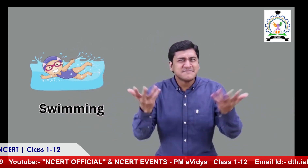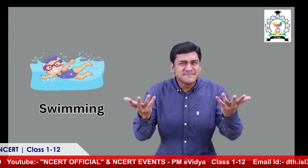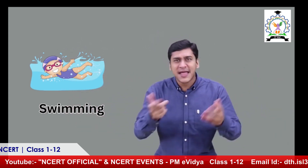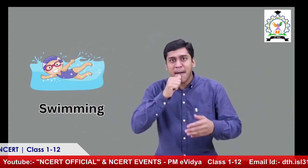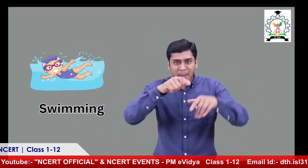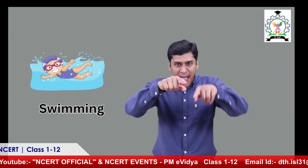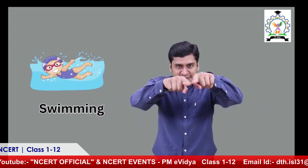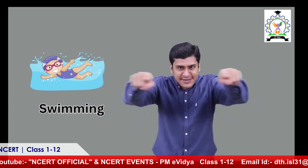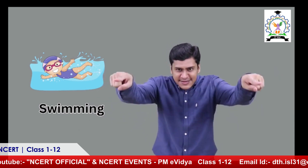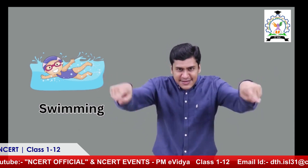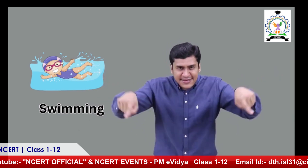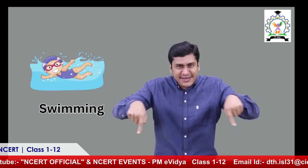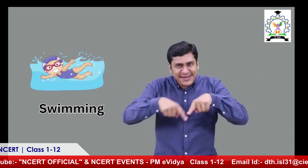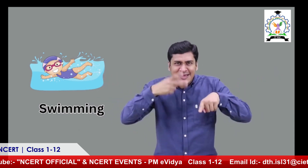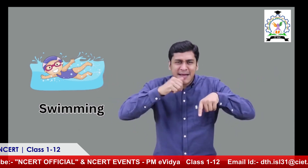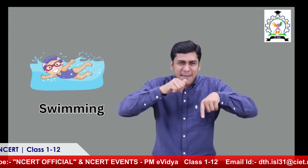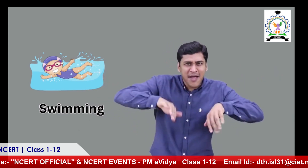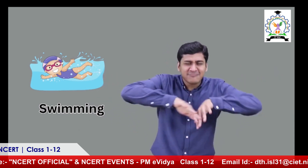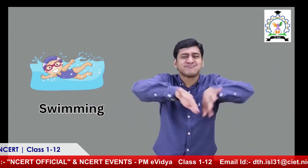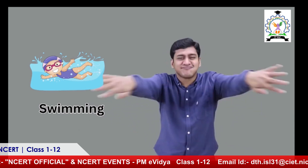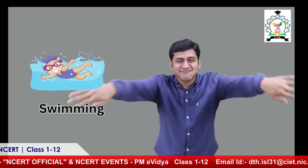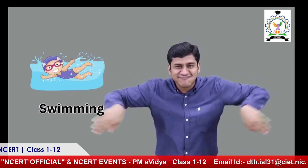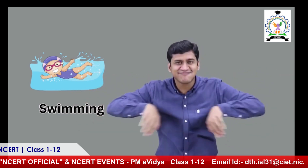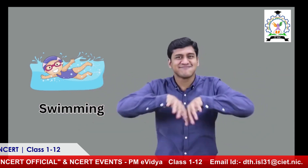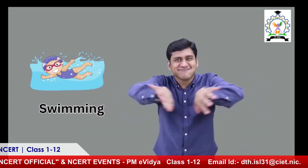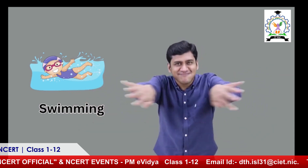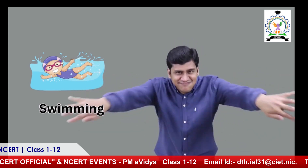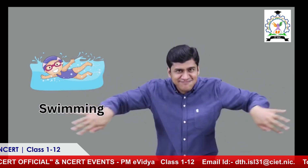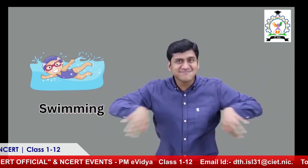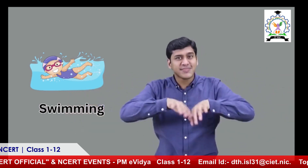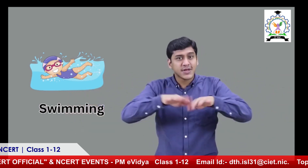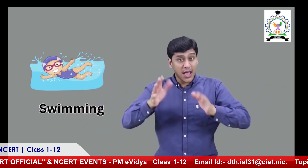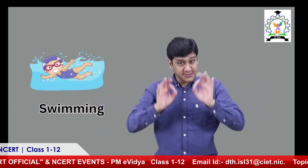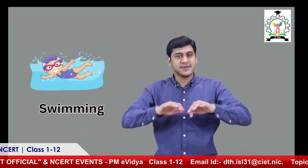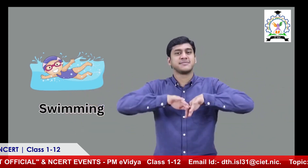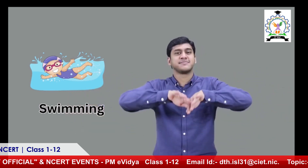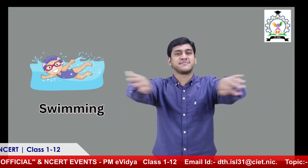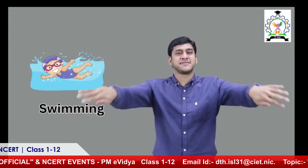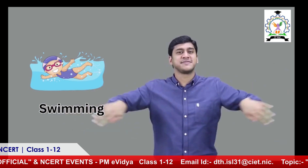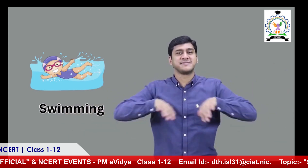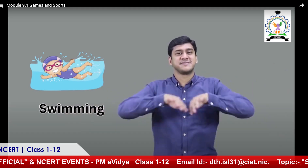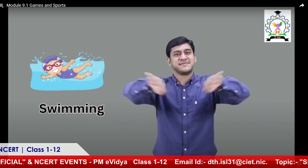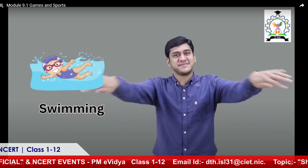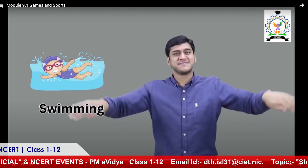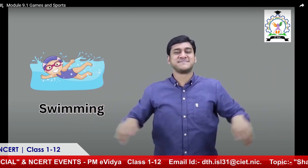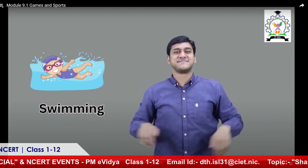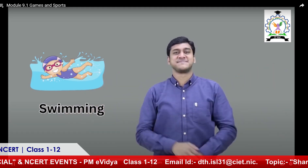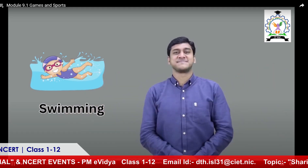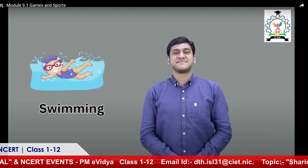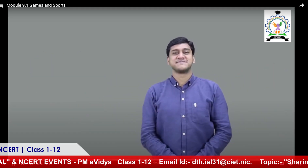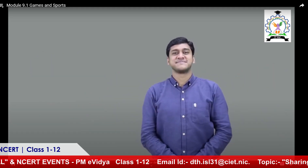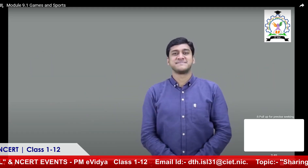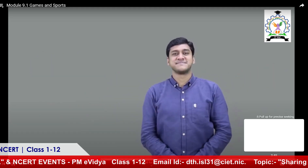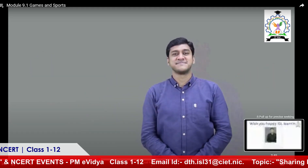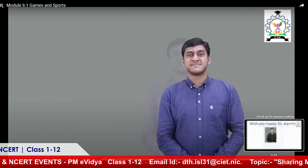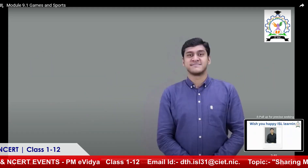ये साइन इसलिए, आपने देखा ही होगा स्विमिंग पूल में लोग तैरते हैं ऐसे, तो साइन भी वैसे